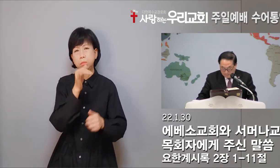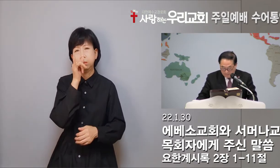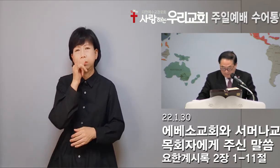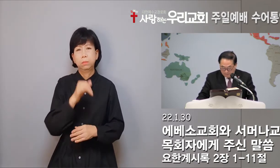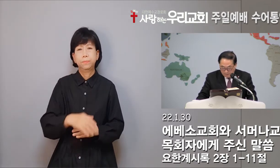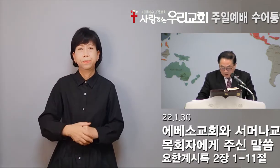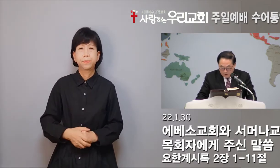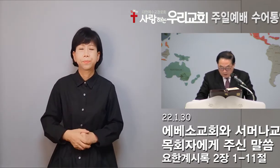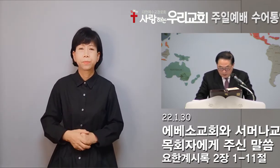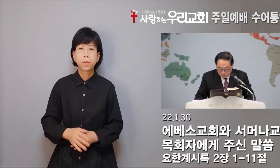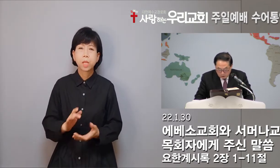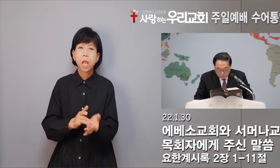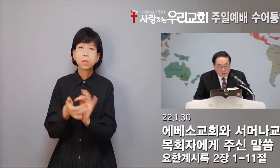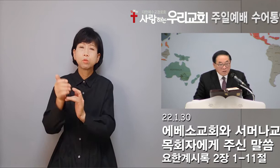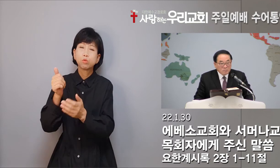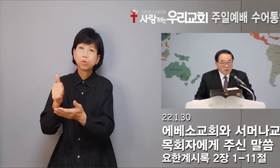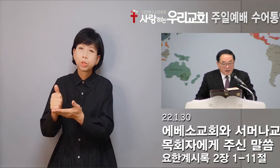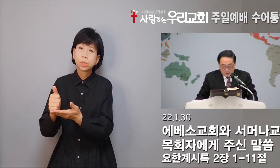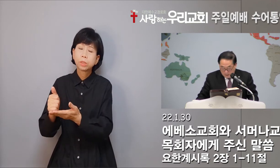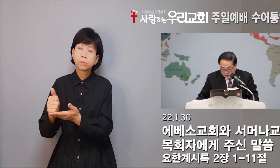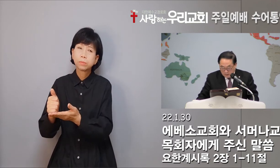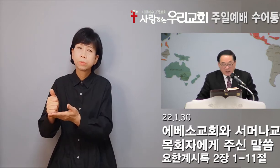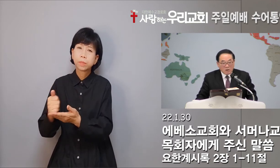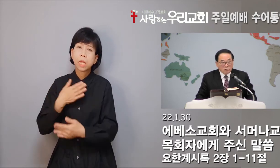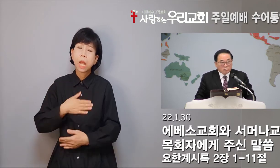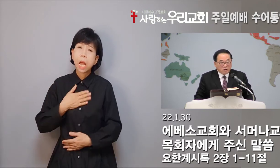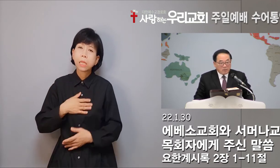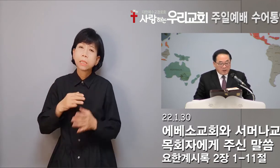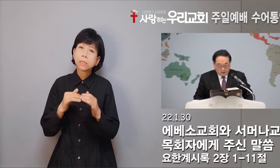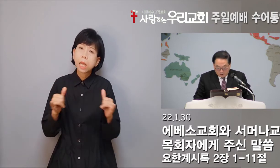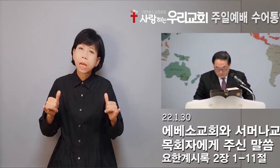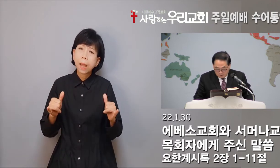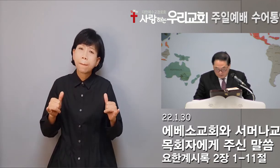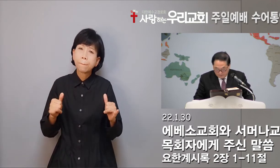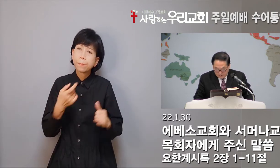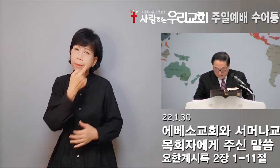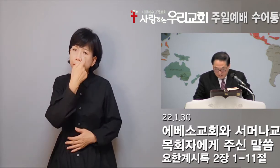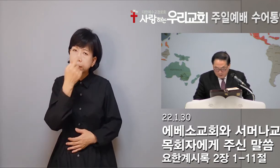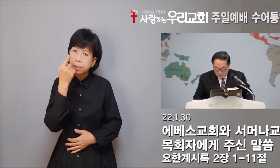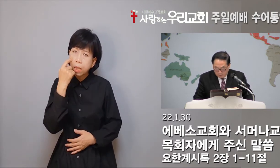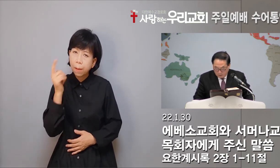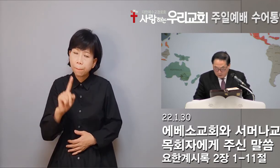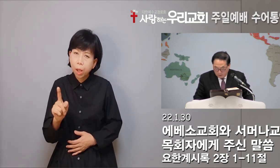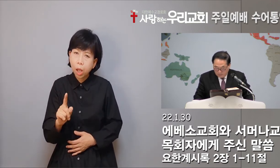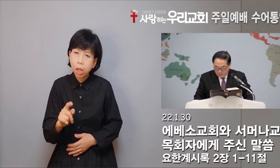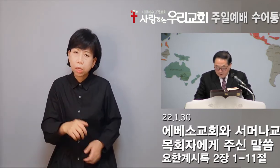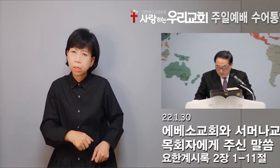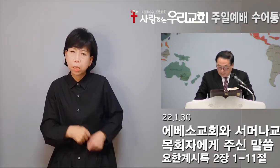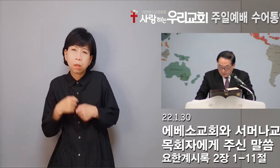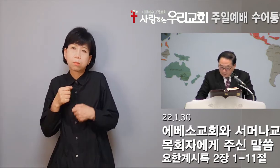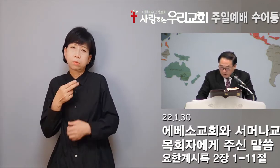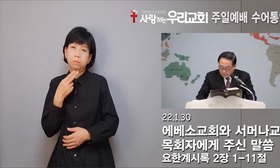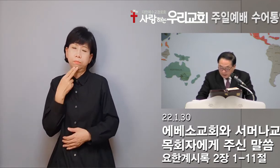것입니다. 예수님을 이름을 아는 자는 게으를 수가 없다는 것입니다. 에베소 교회는